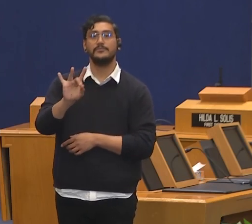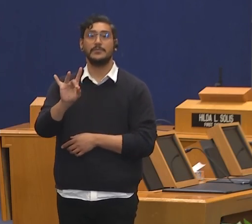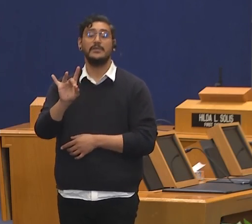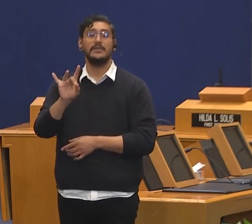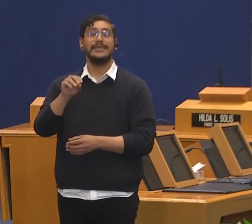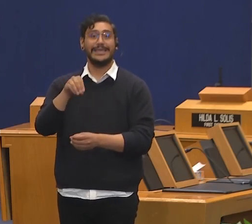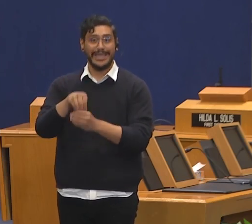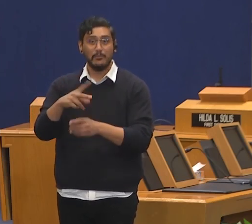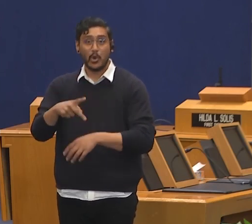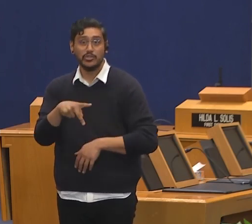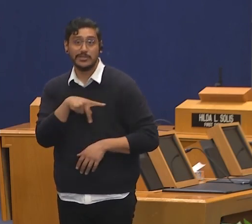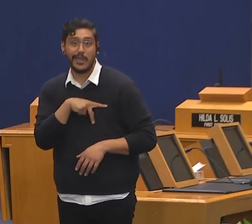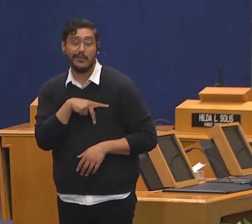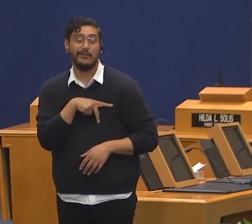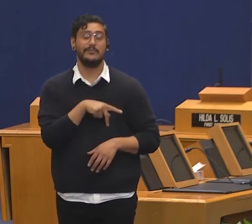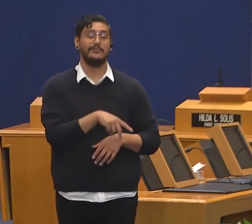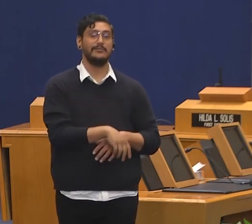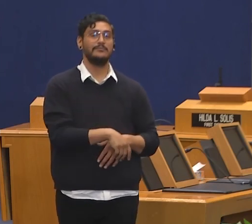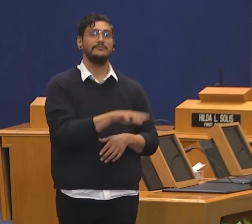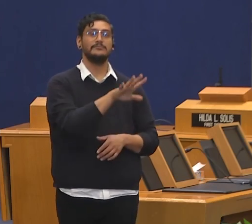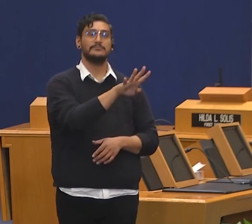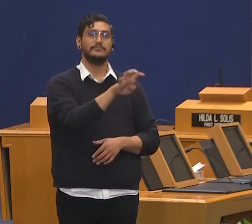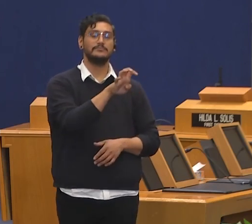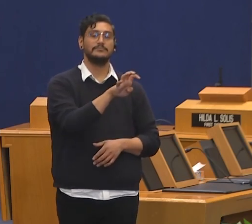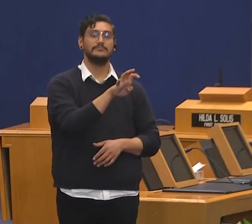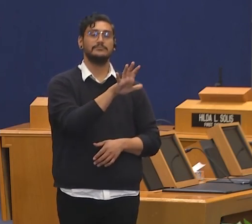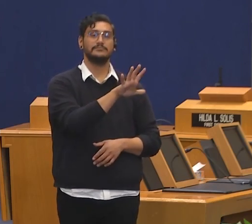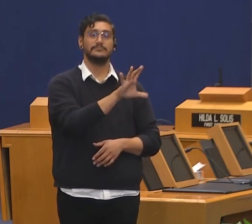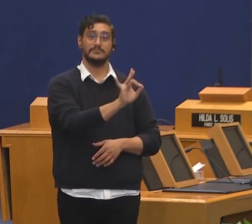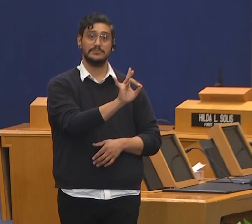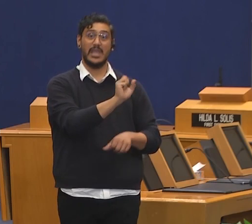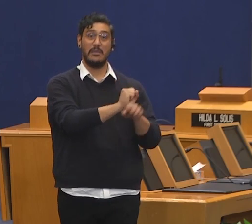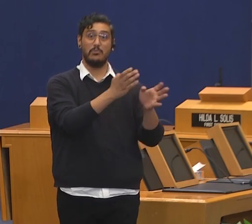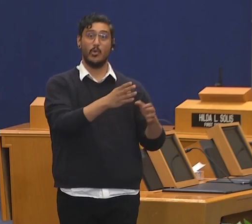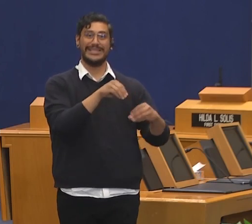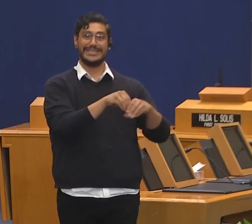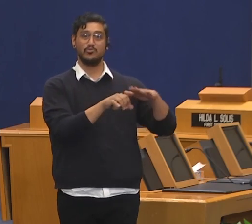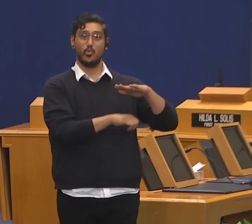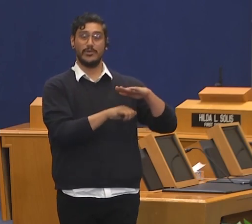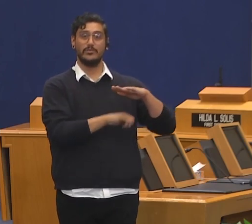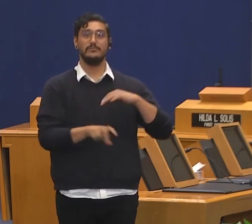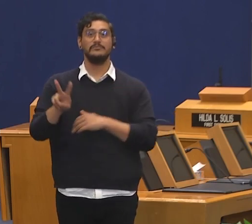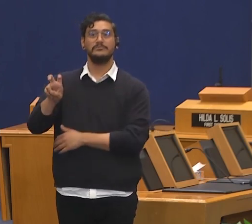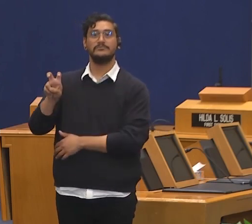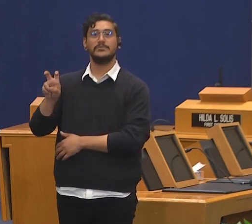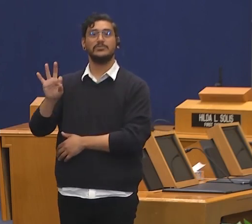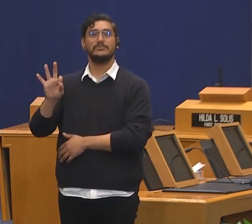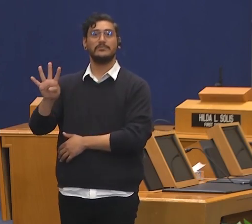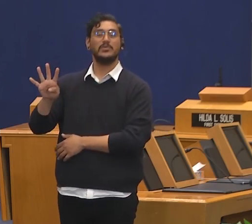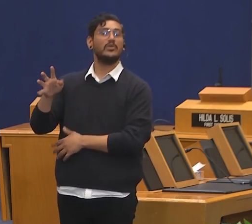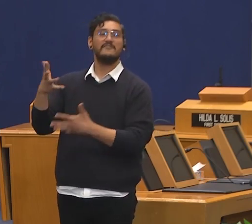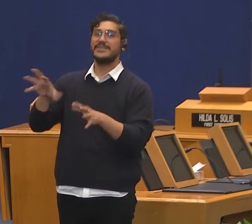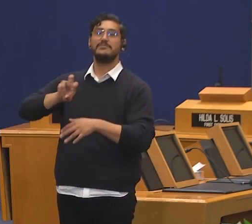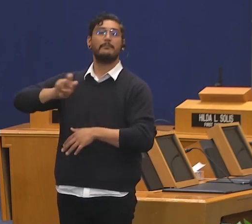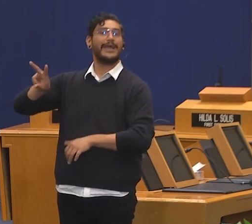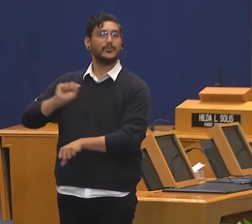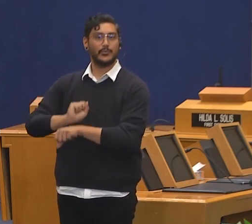personal, 458 empleados están en cuarentena y 294 empleados han regresado a